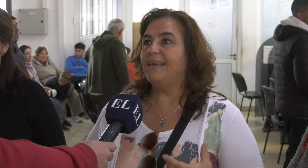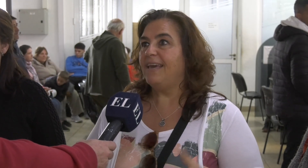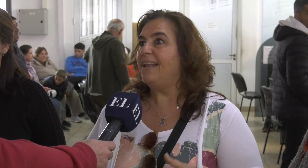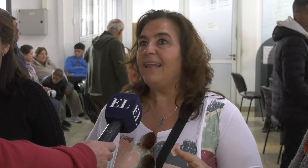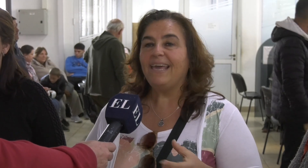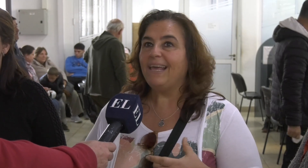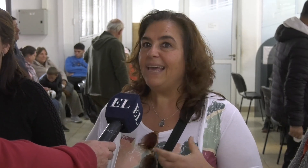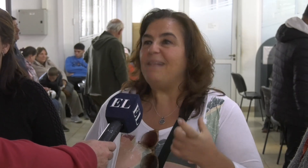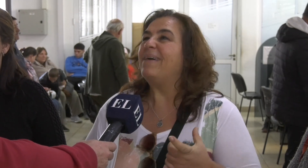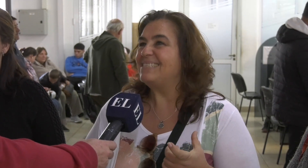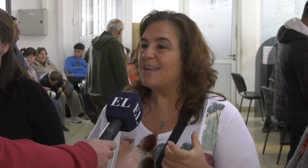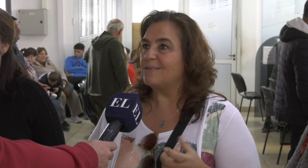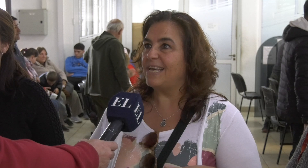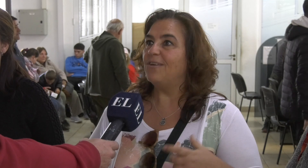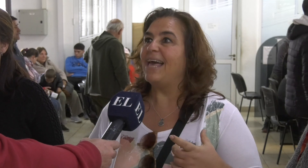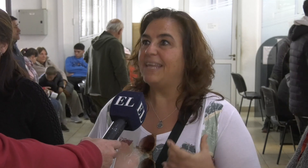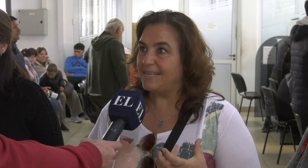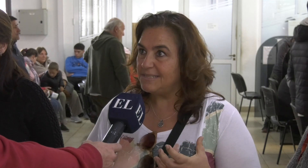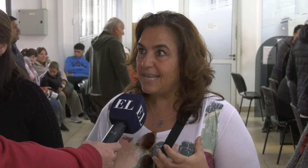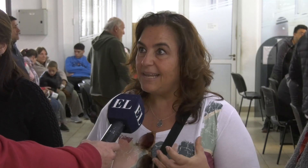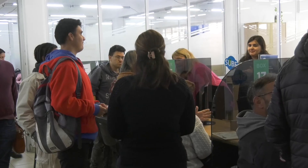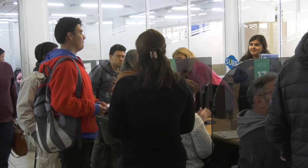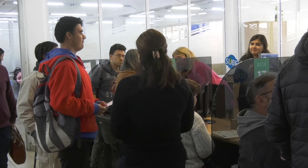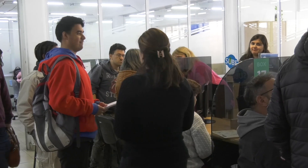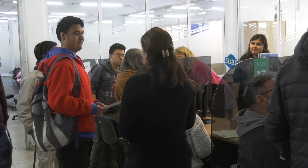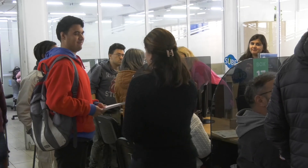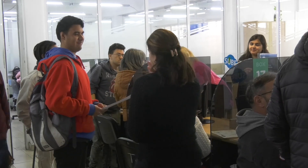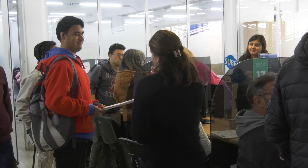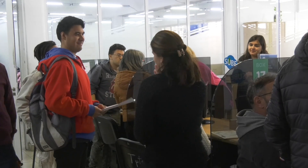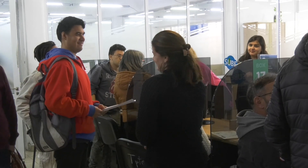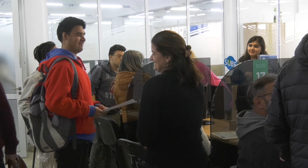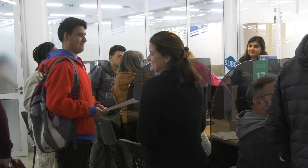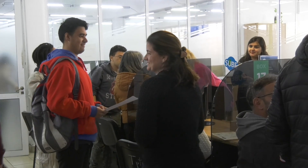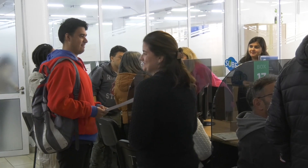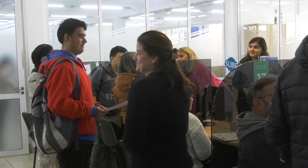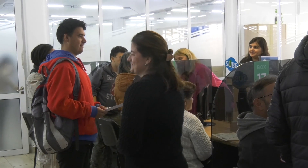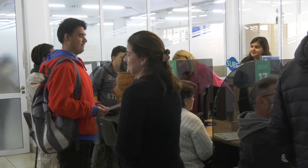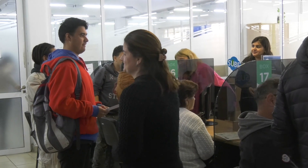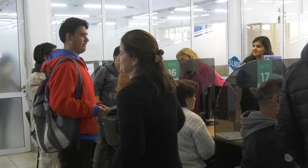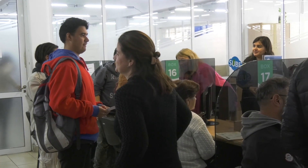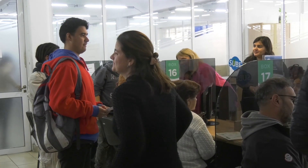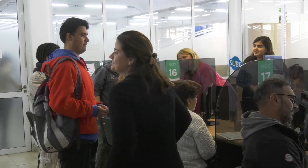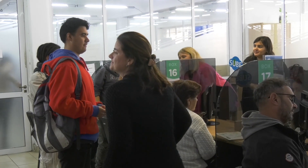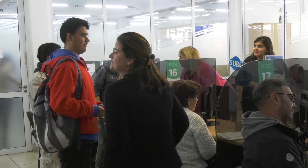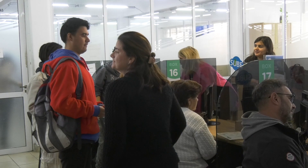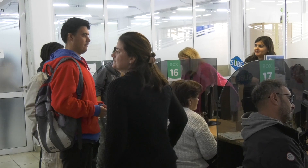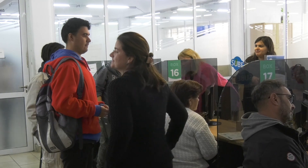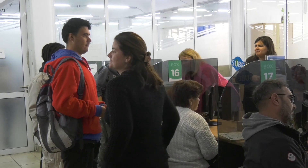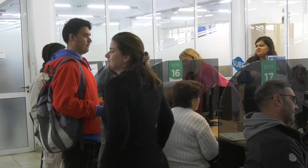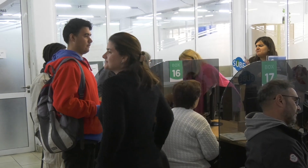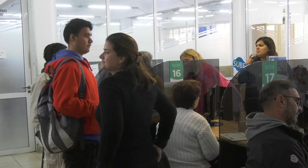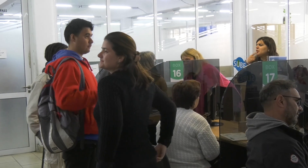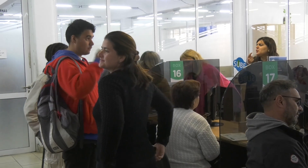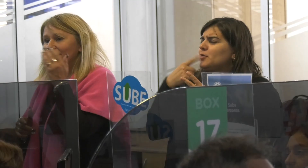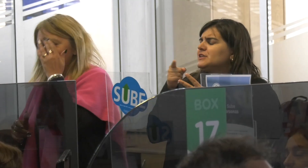utilice el pase rosado, la credencial, sino sea algo que nos equipara a cómo utilizamos el transporte público de